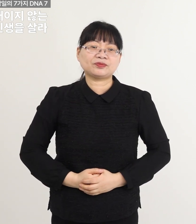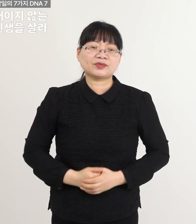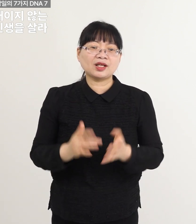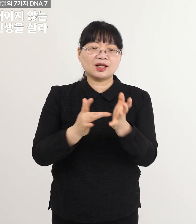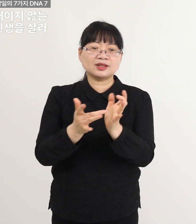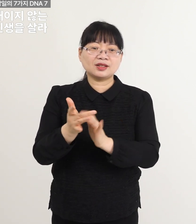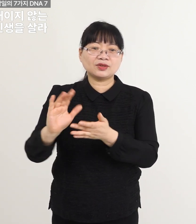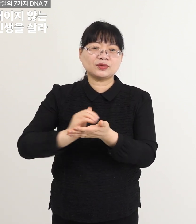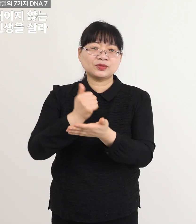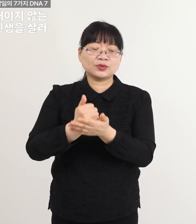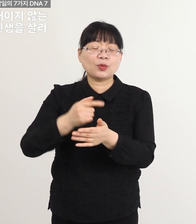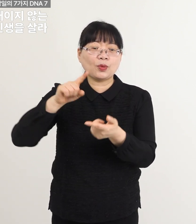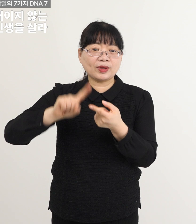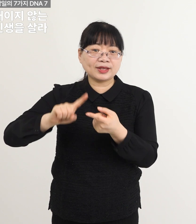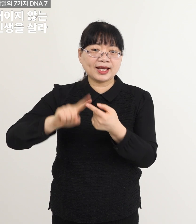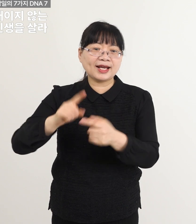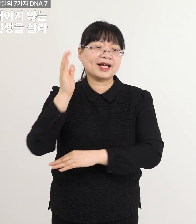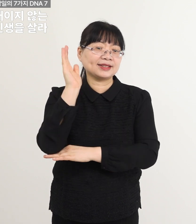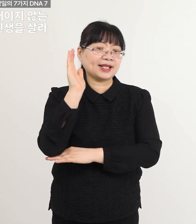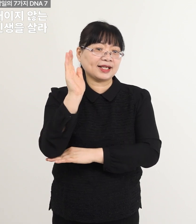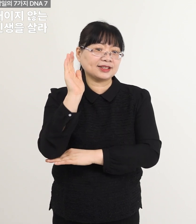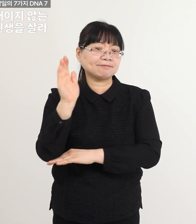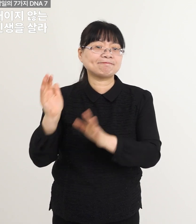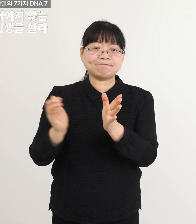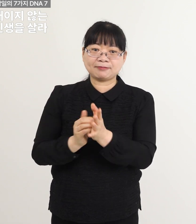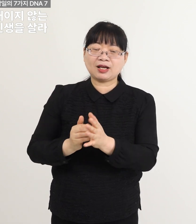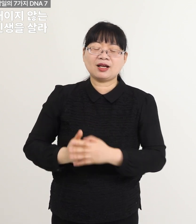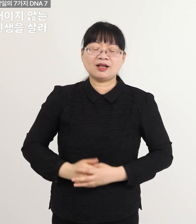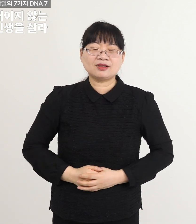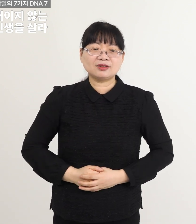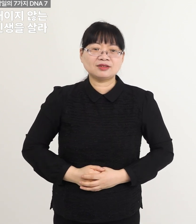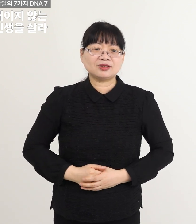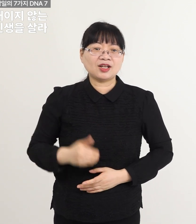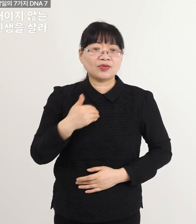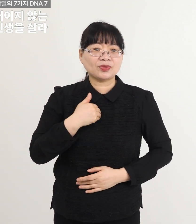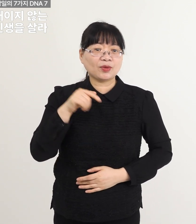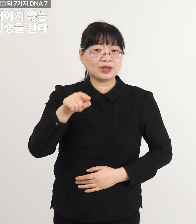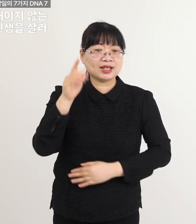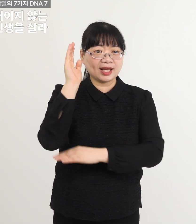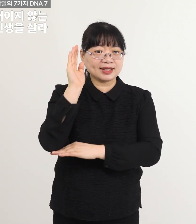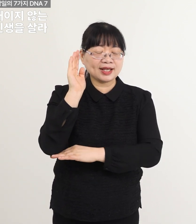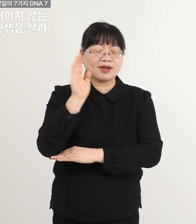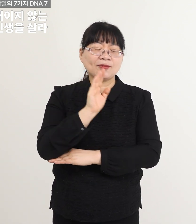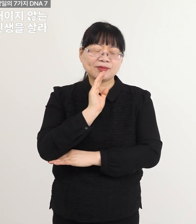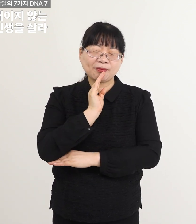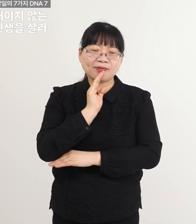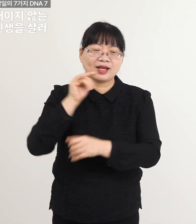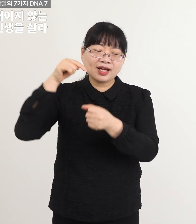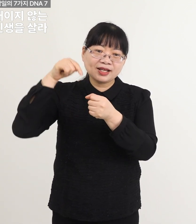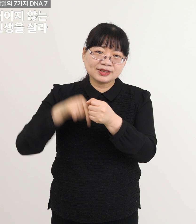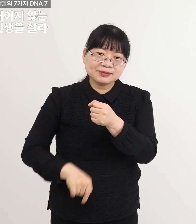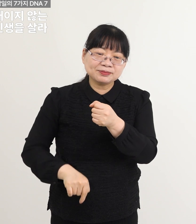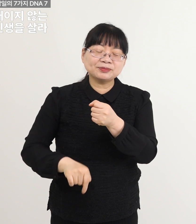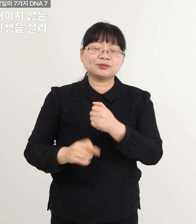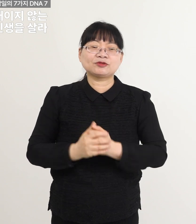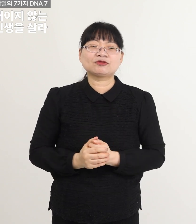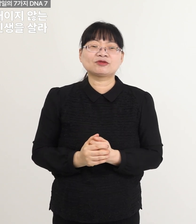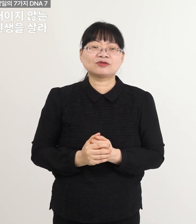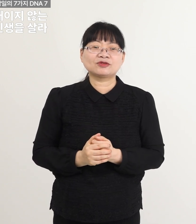예수 그리스도에 대한 이야기였다. 자기도 그 부분에 대해서 깊은